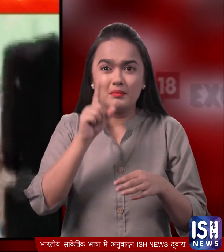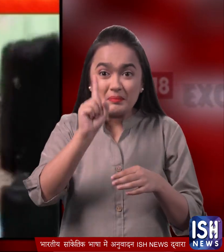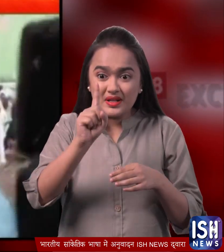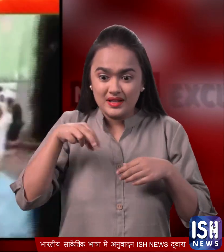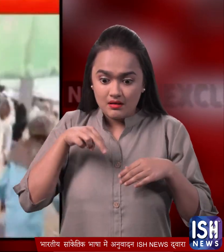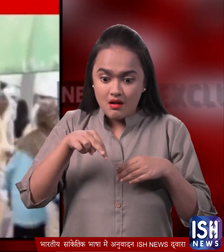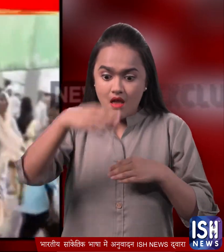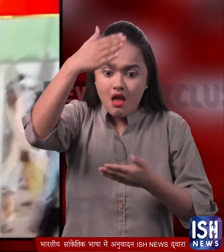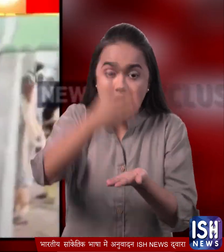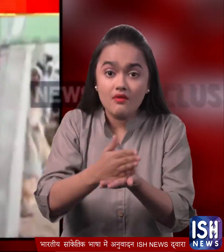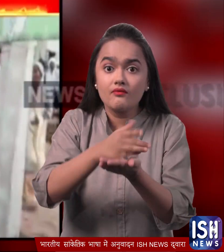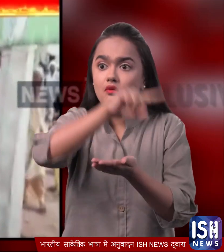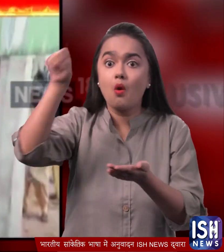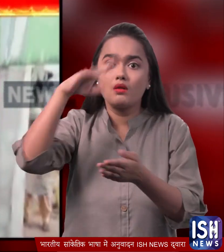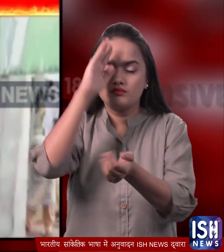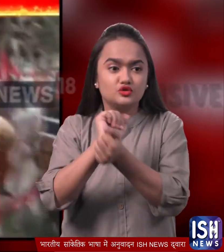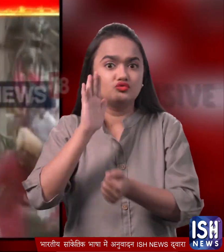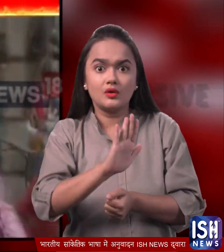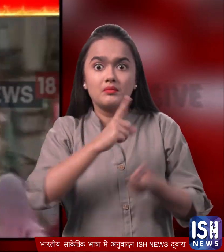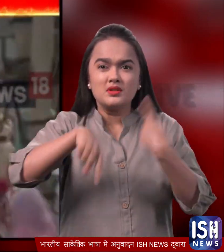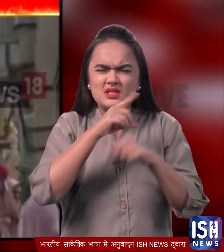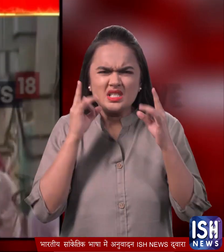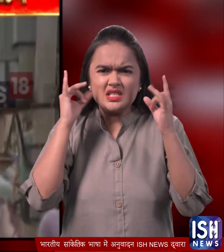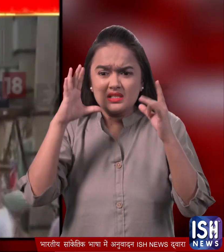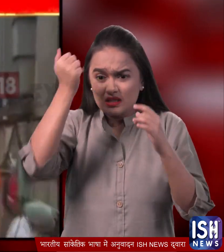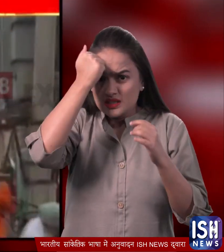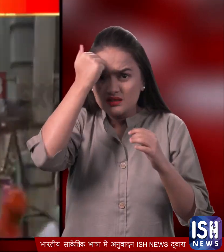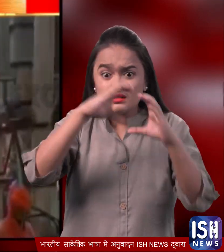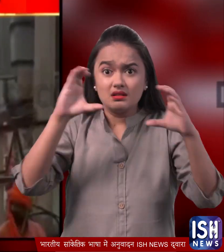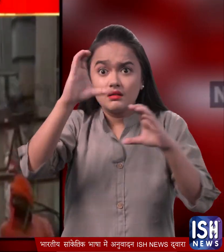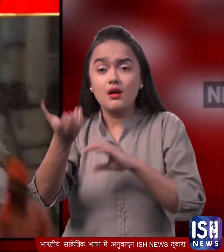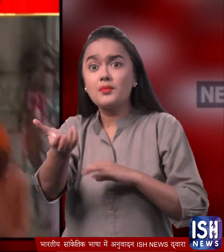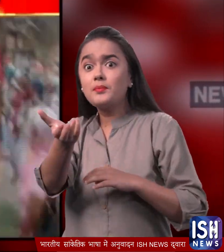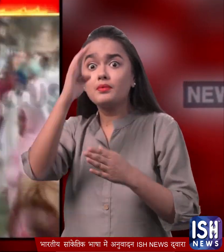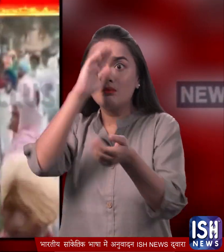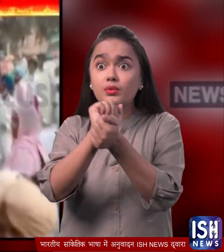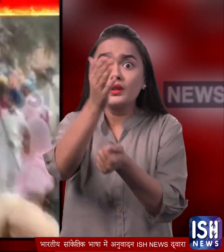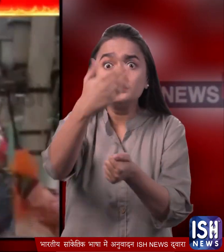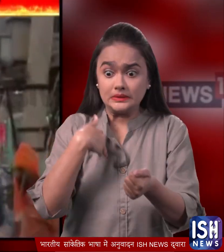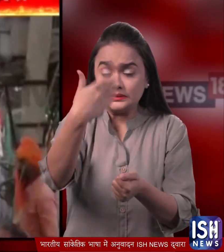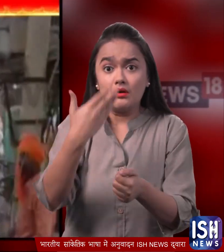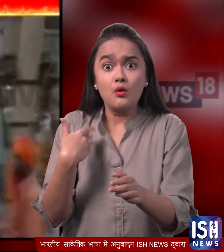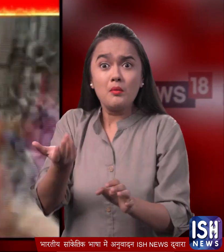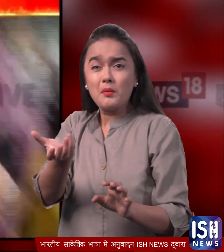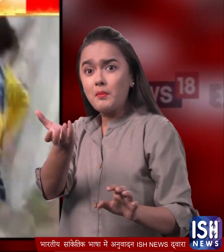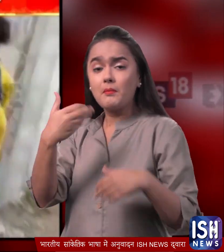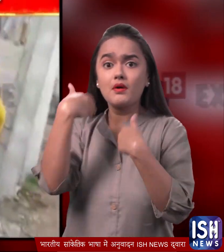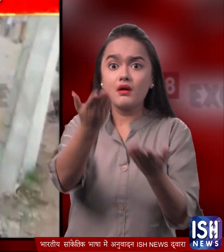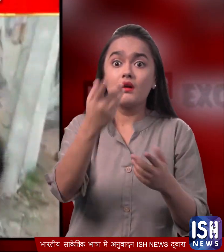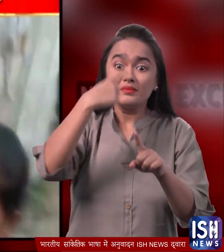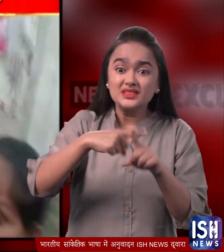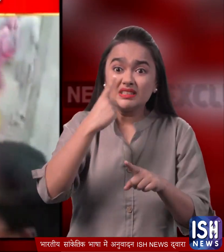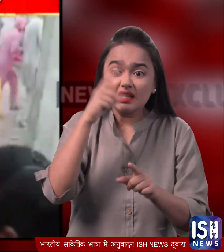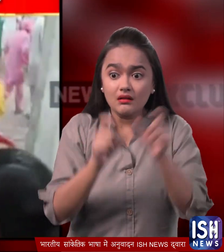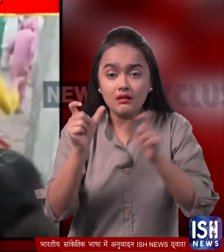लेकिन बीच रास्ते में ही रोके जाने से वो इस कदर भड़के कि ईंट पत्थरों से पुलिस वालों को ही निशाना बनाना शुरू कर दिया। प्रदर्शन में शामिल महिलाएं